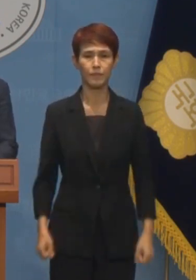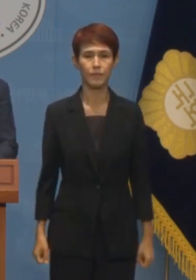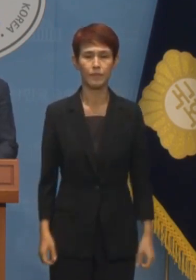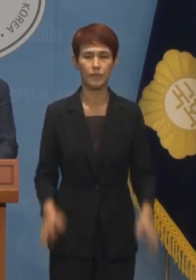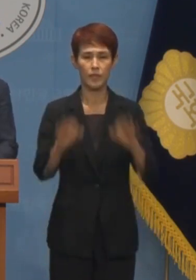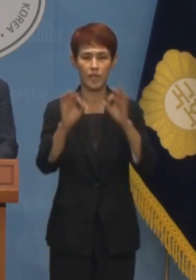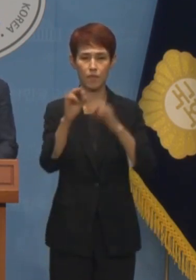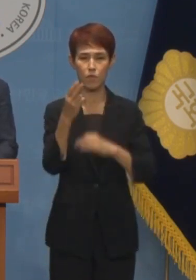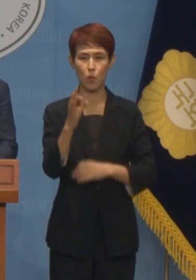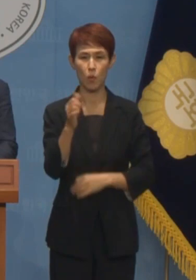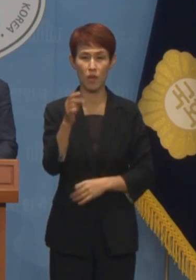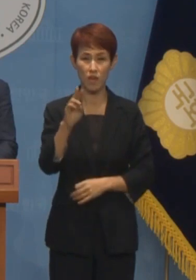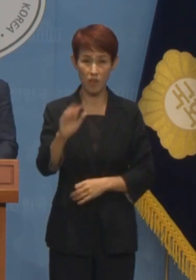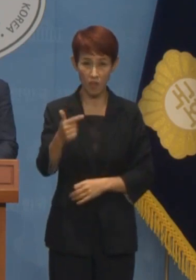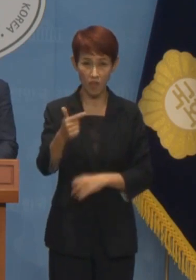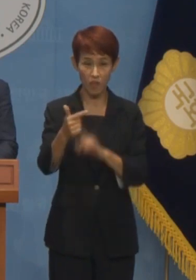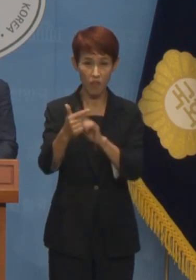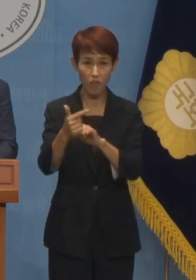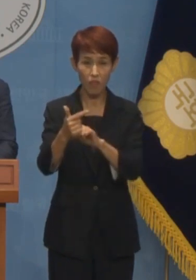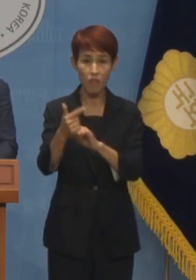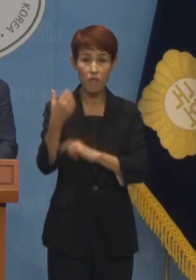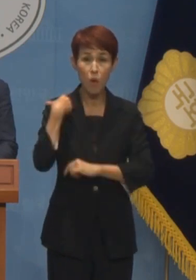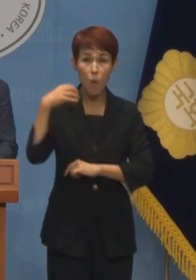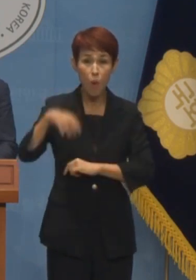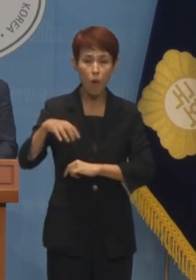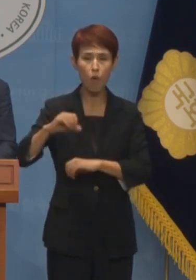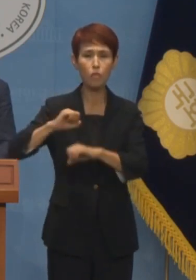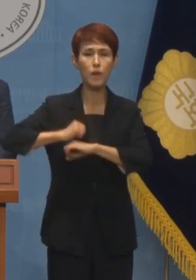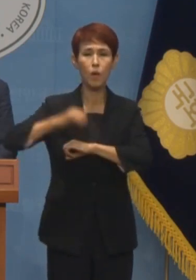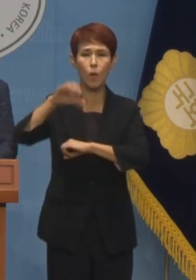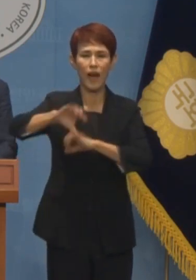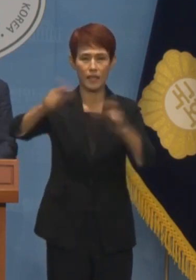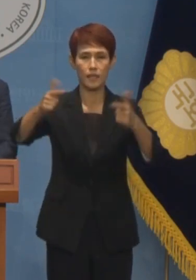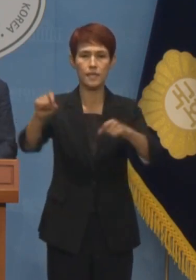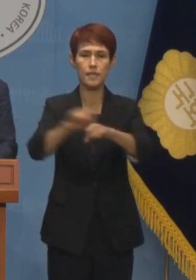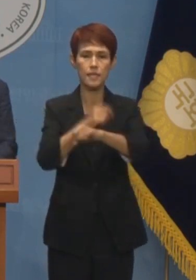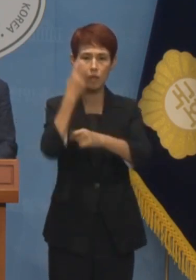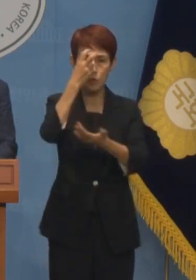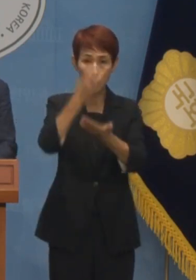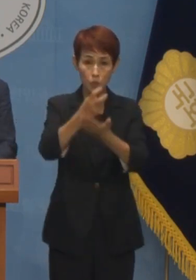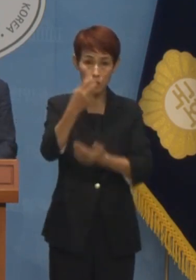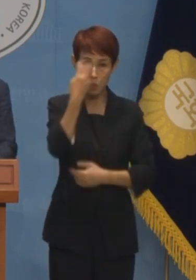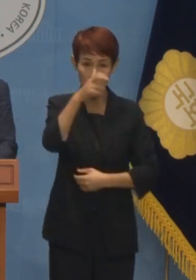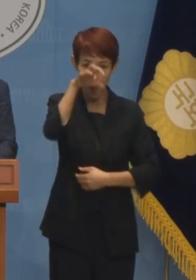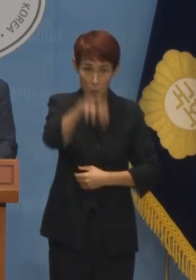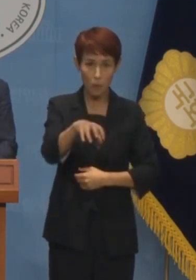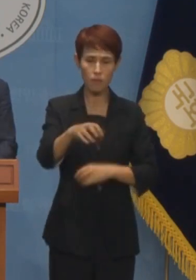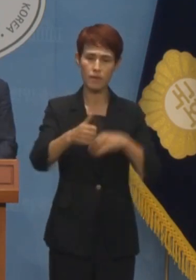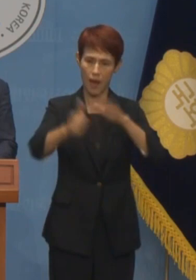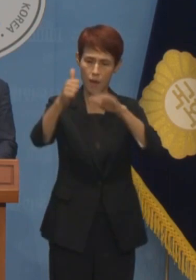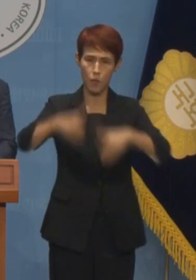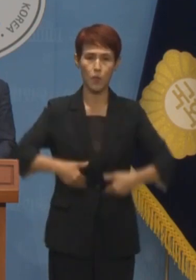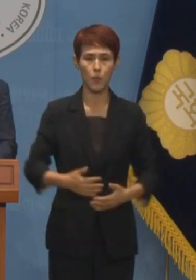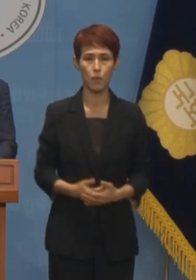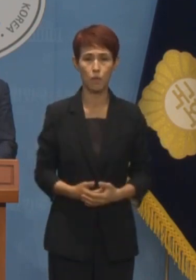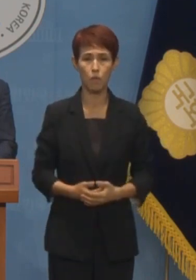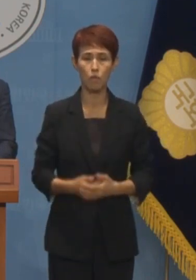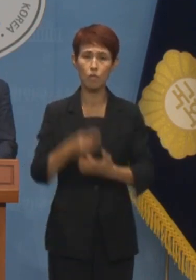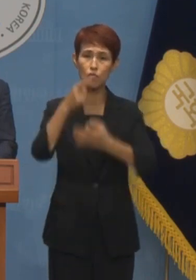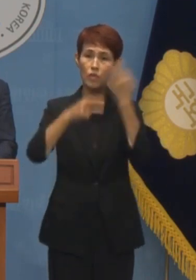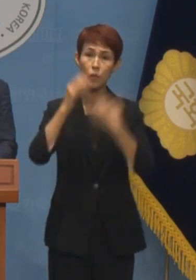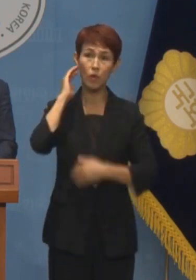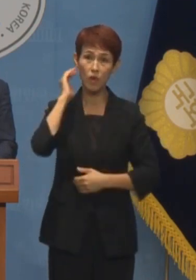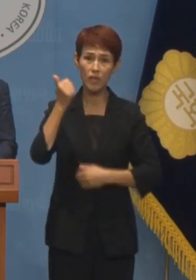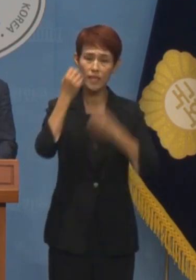김용현 처장이 가야 할 곳은 국방부 청사가 아니라 특검 조사실입니다. 윤석열 대통령이